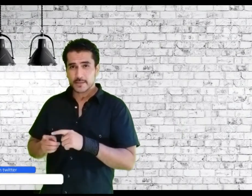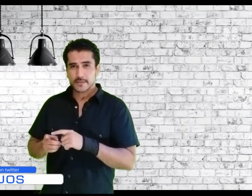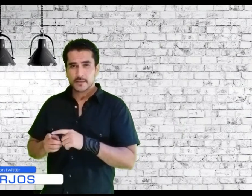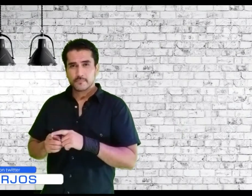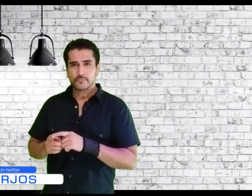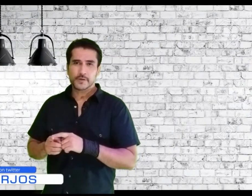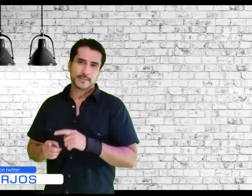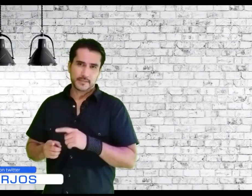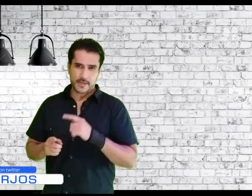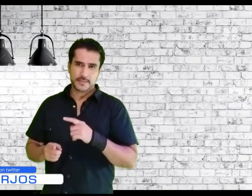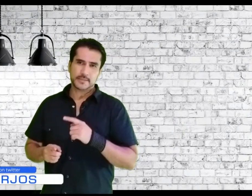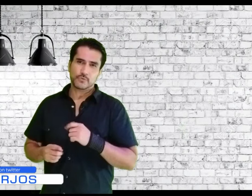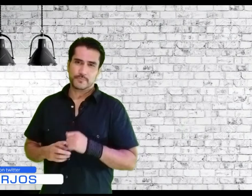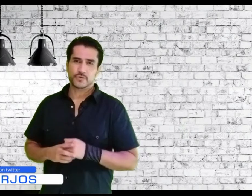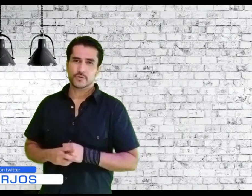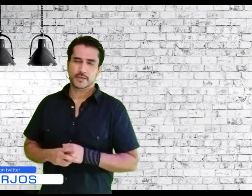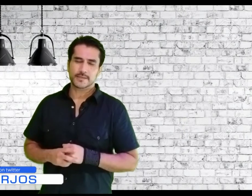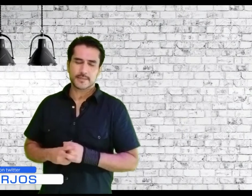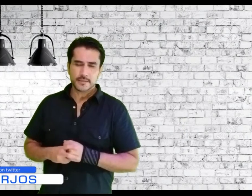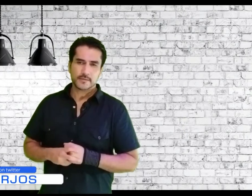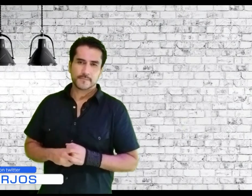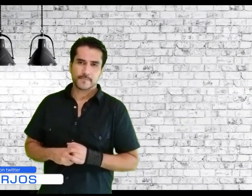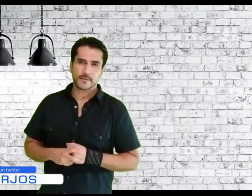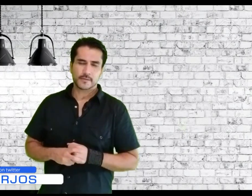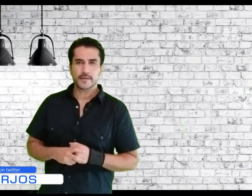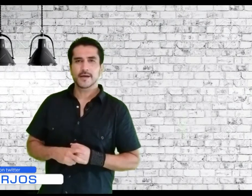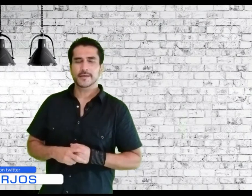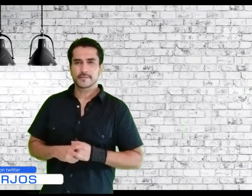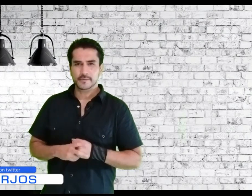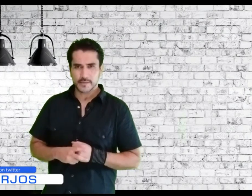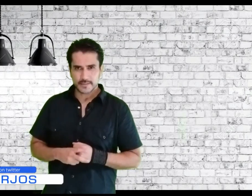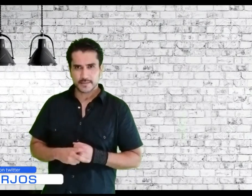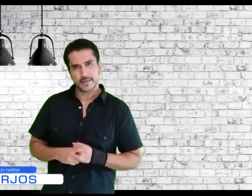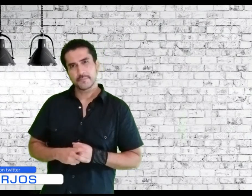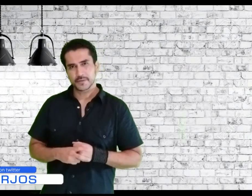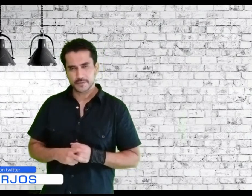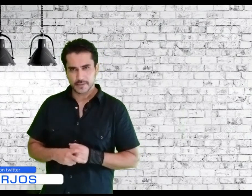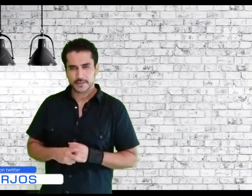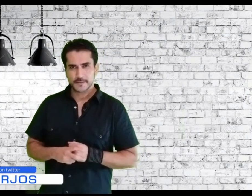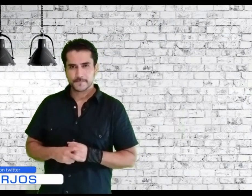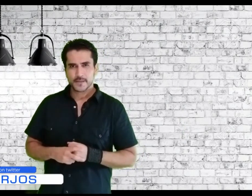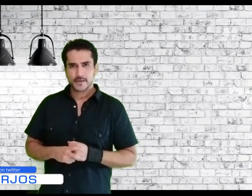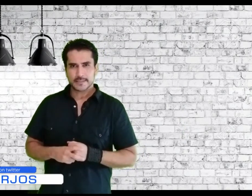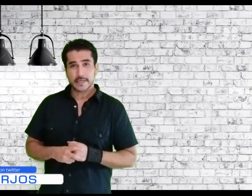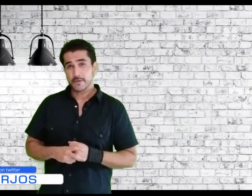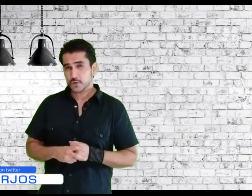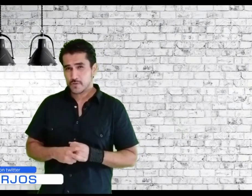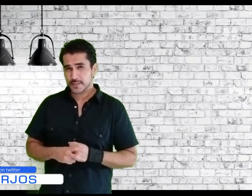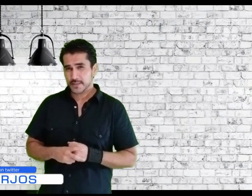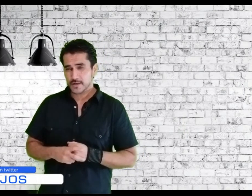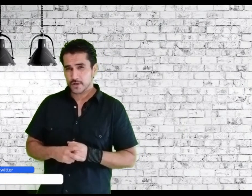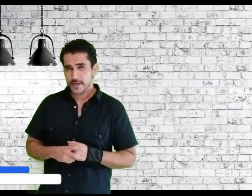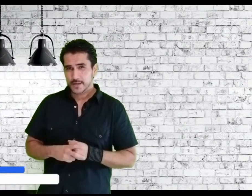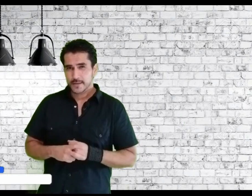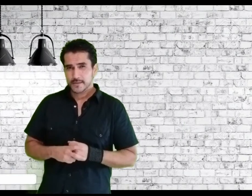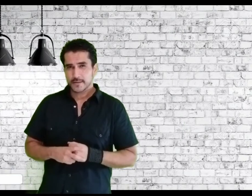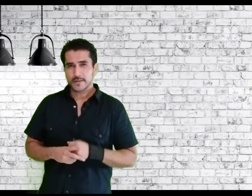redes puede ser que exista una persona que sí tenga interés en aprender. Así que vamos a comenzar ahora,